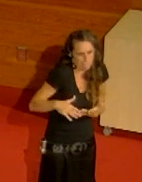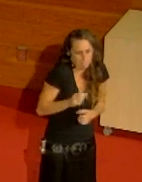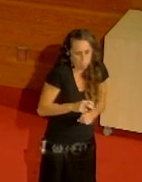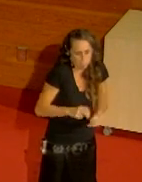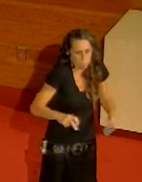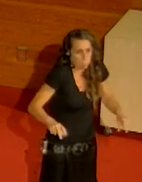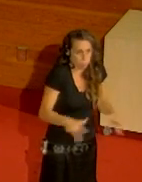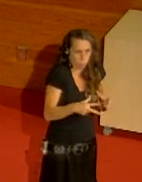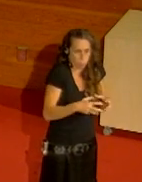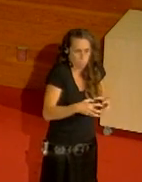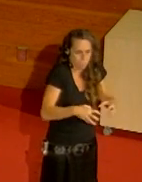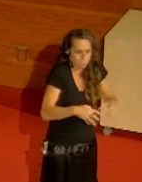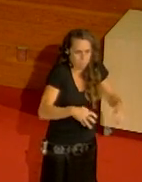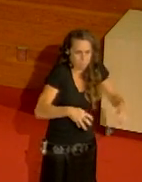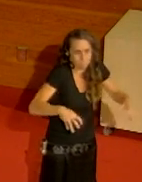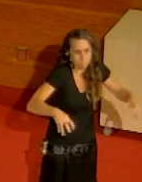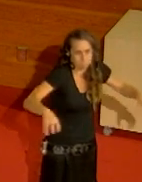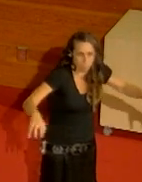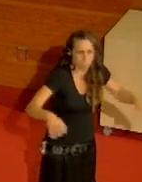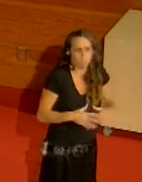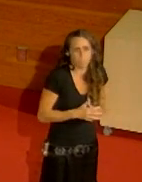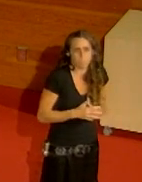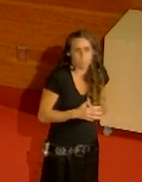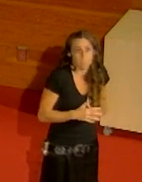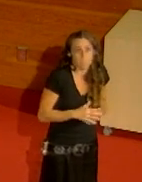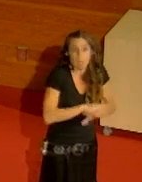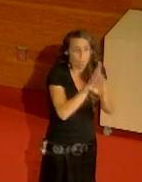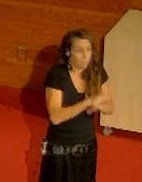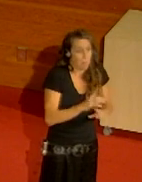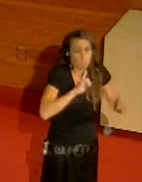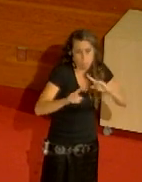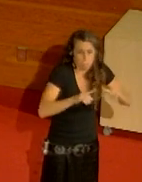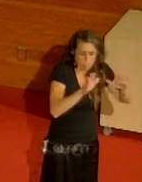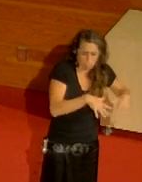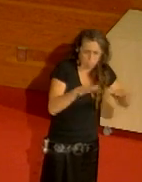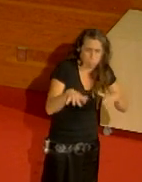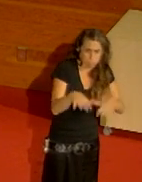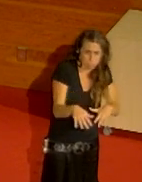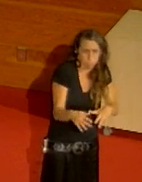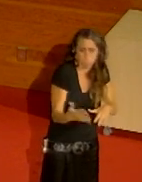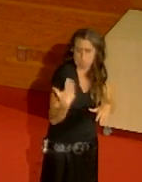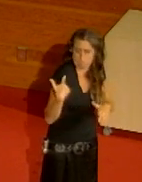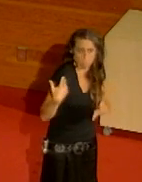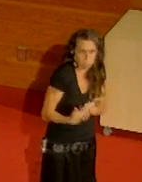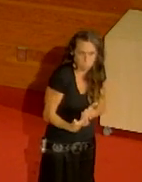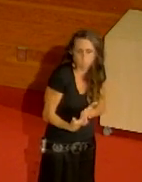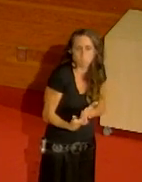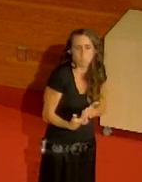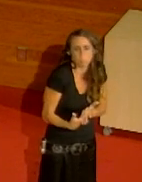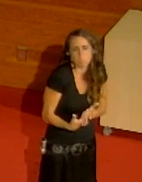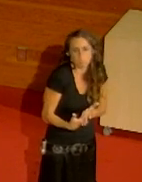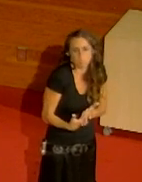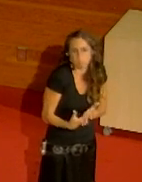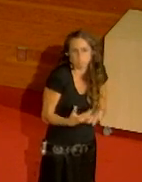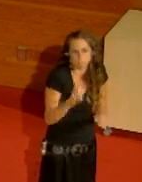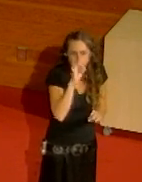grande y que los protestas que estamos viendo lo han sacado a relucir entre la parte la sociedad israelí que